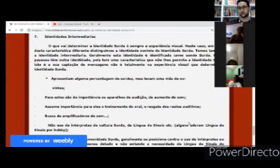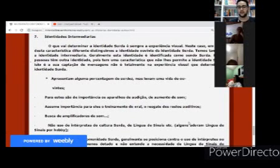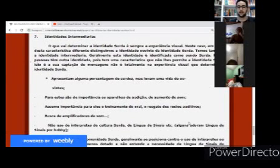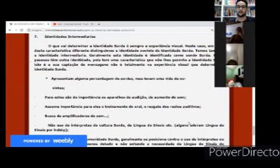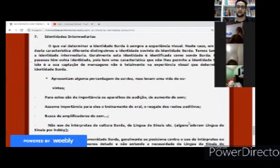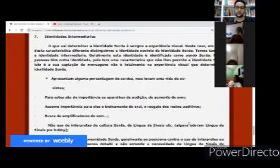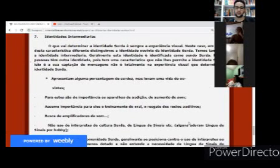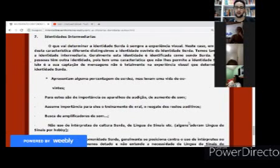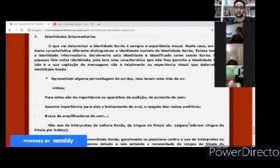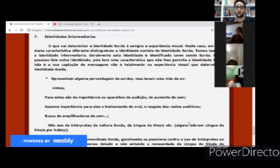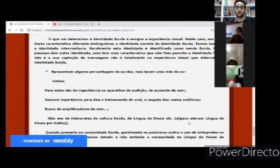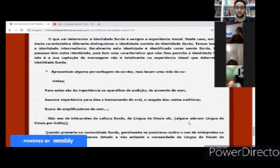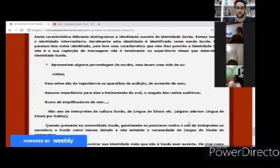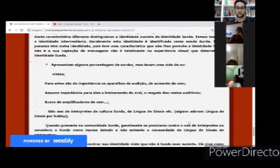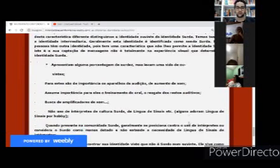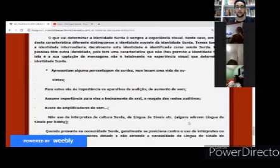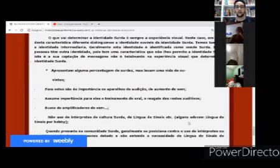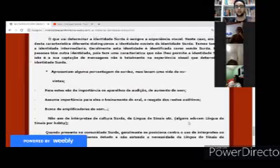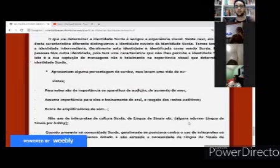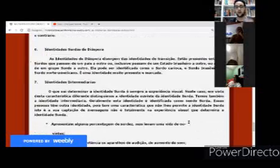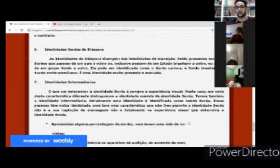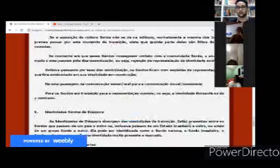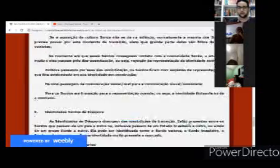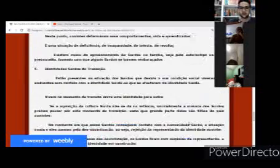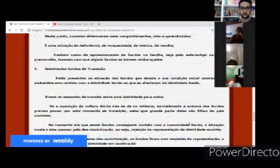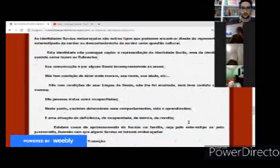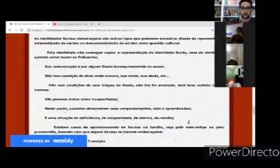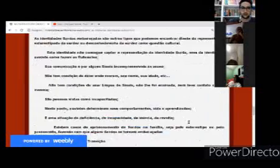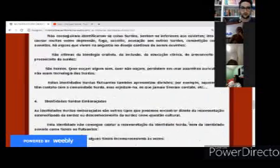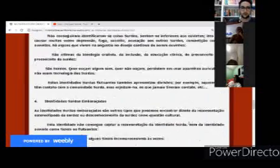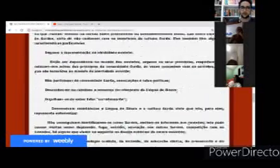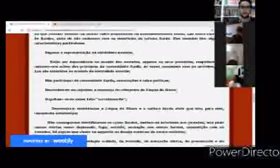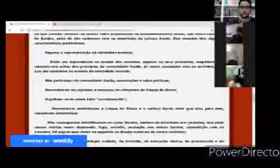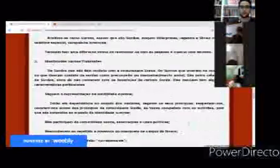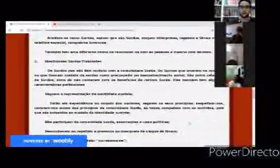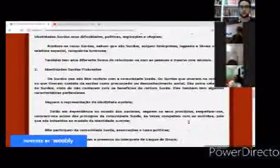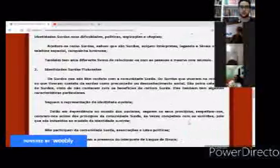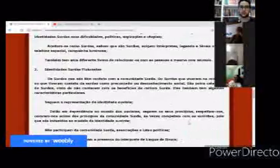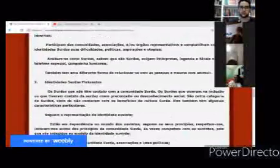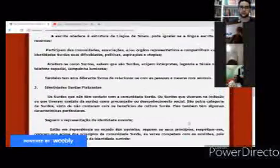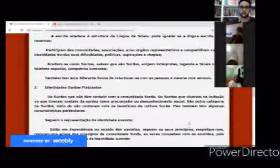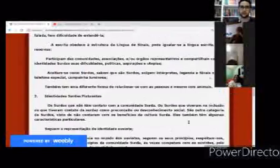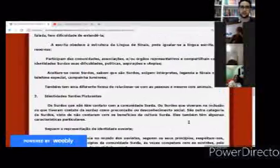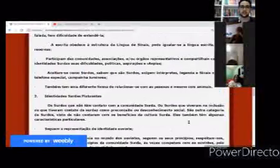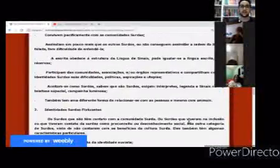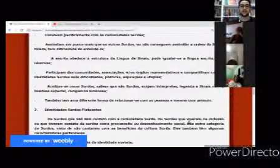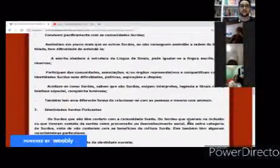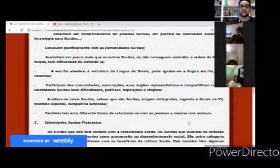e entre a identidade ouvinte. Então, só recapitulando aqui, deixa eu subir, eu trouxe para vocês